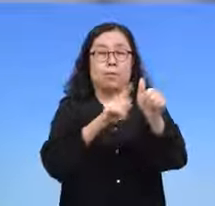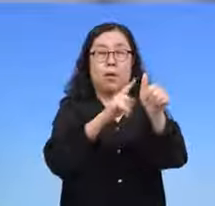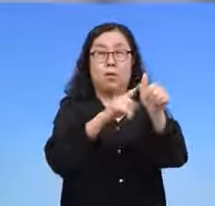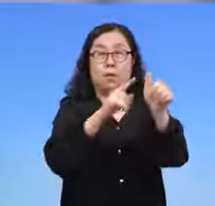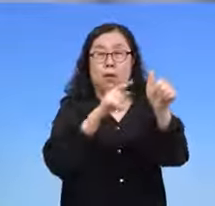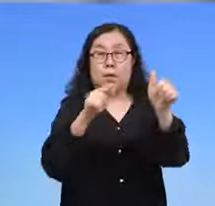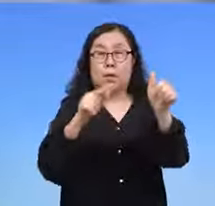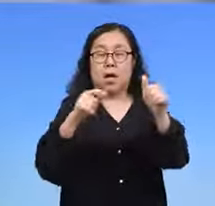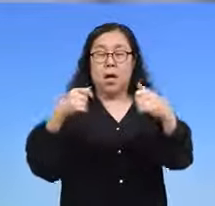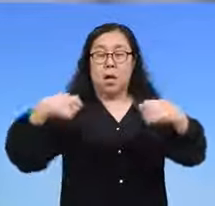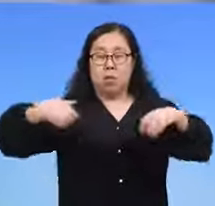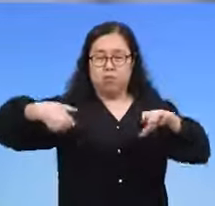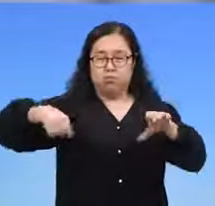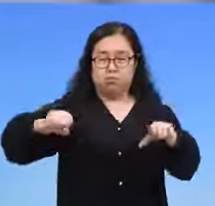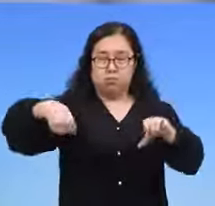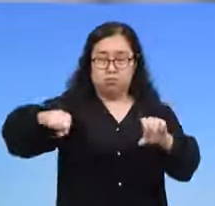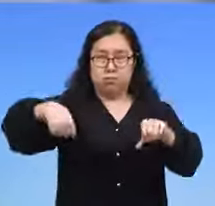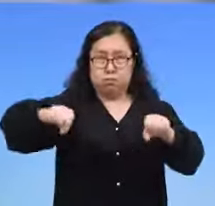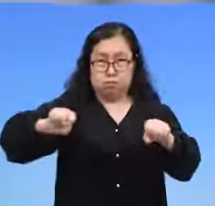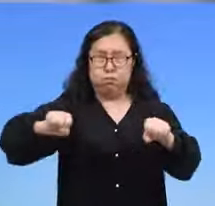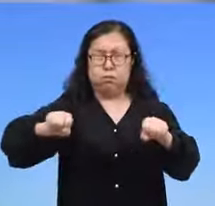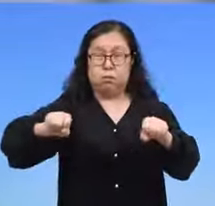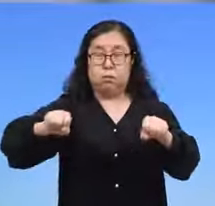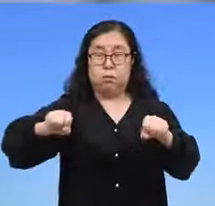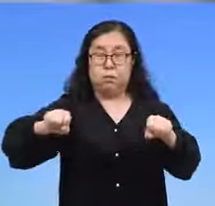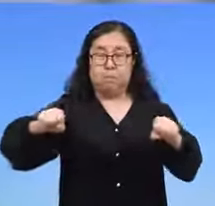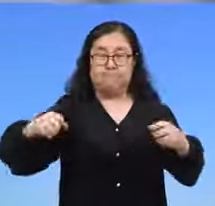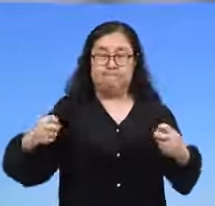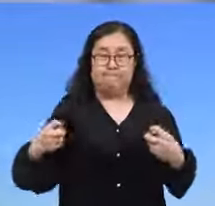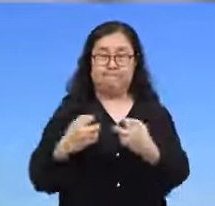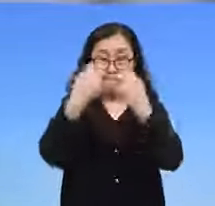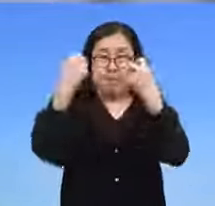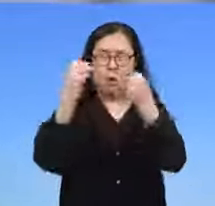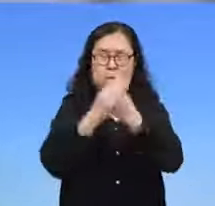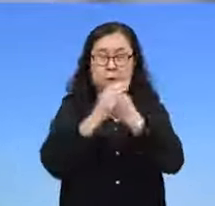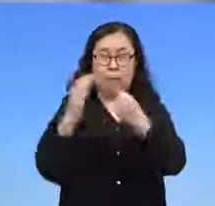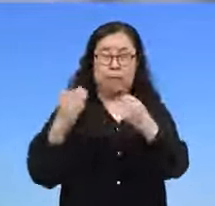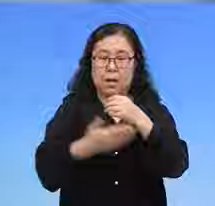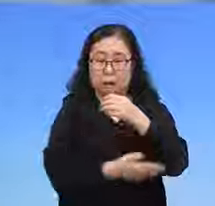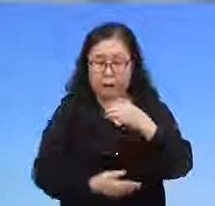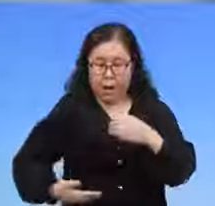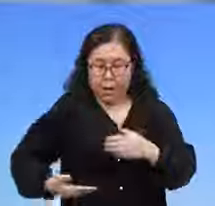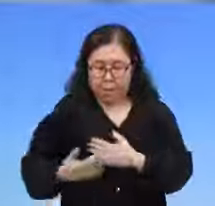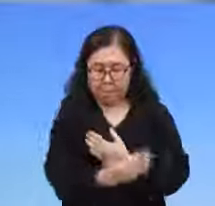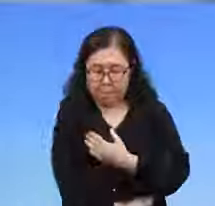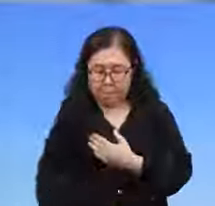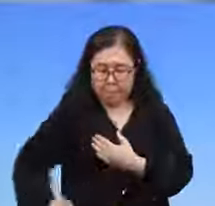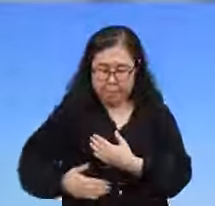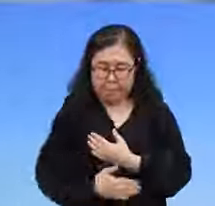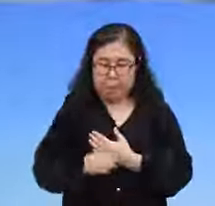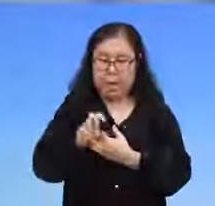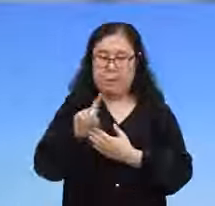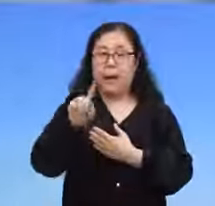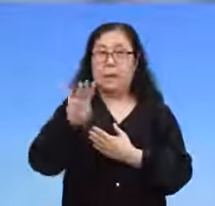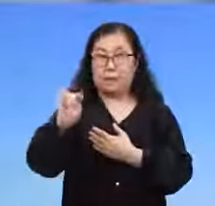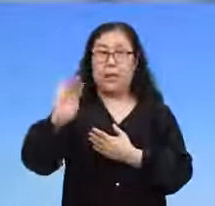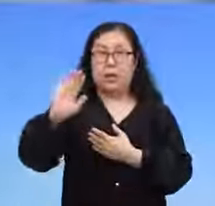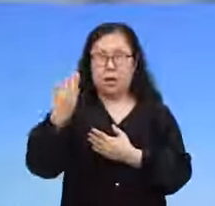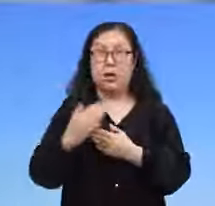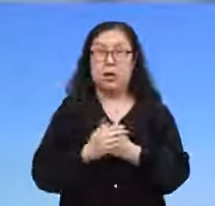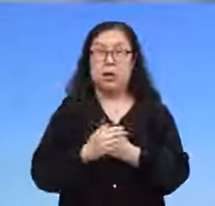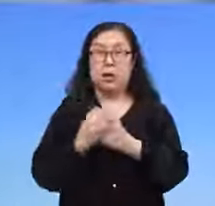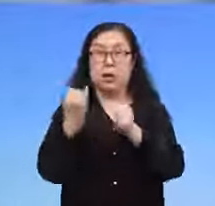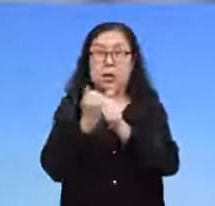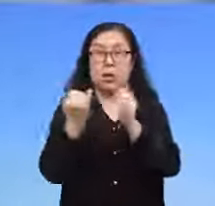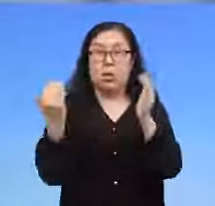그 강원래 씨가 오토바이 사고로 하반신 마비 판정을 받았는데 그때는 결혼하기 이전입니다.